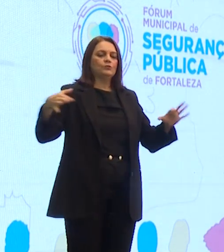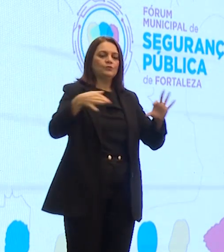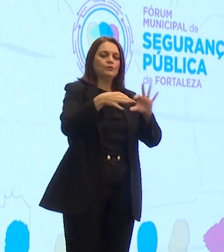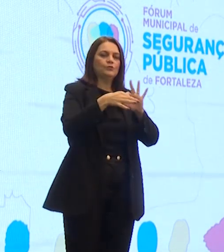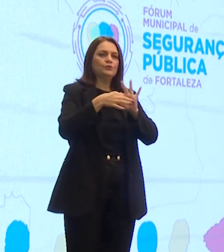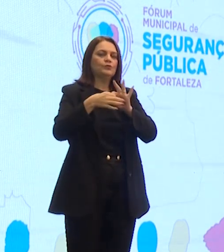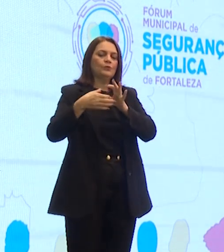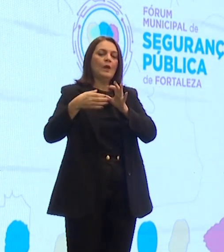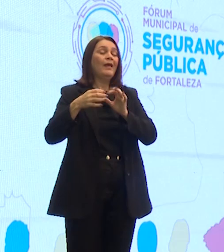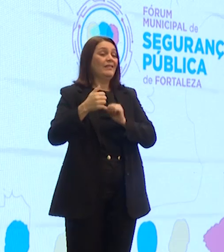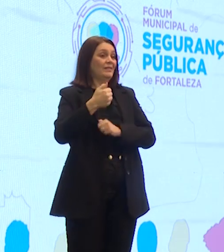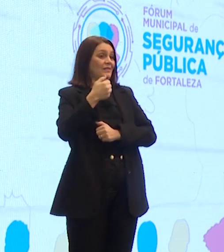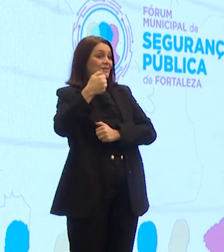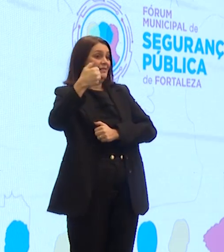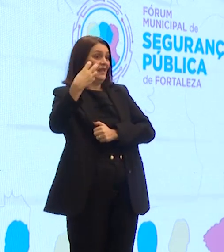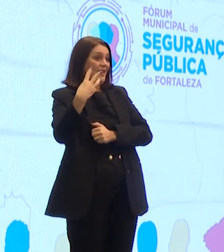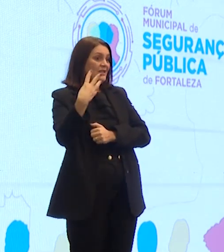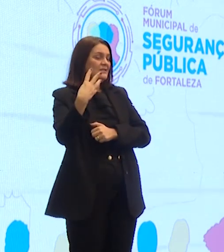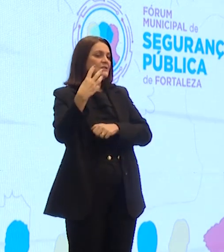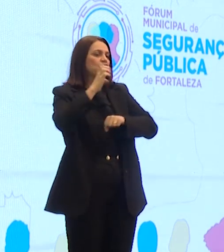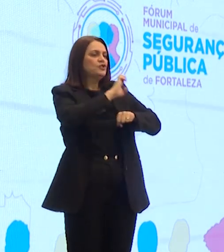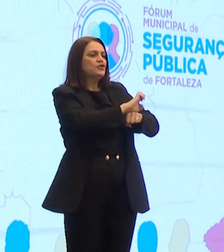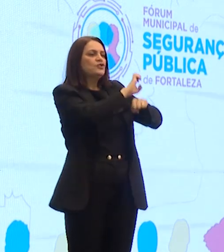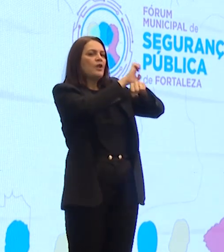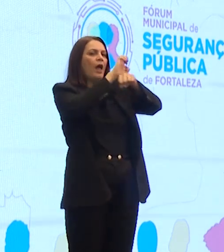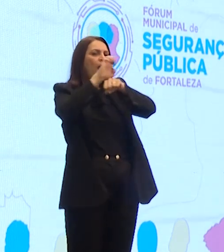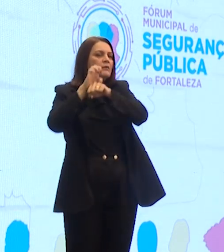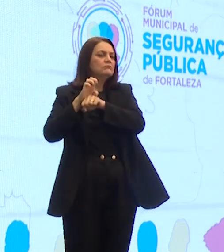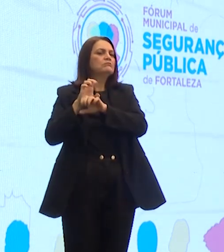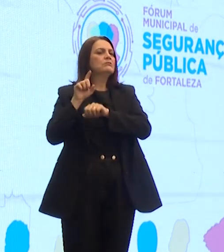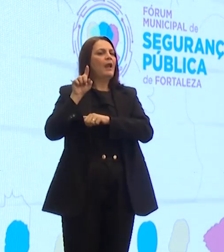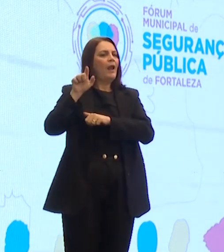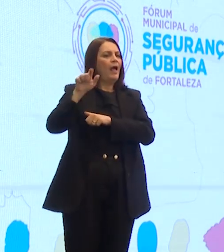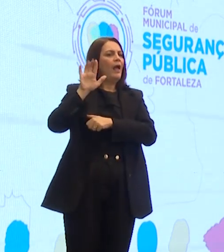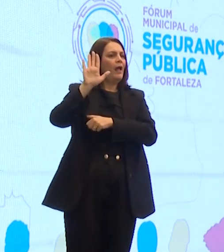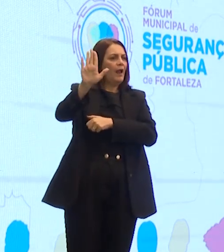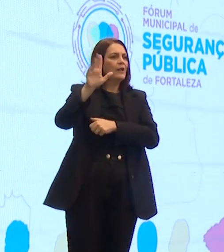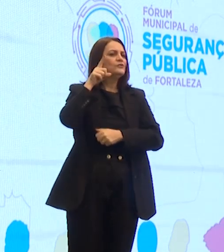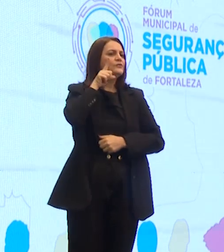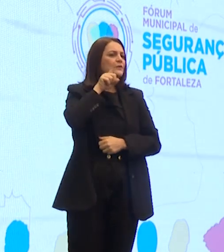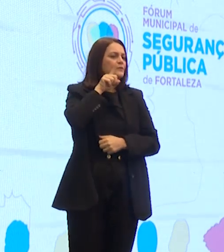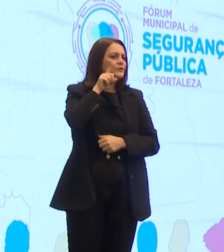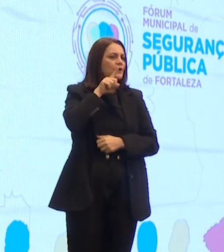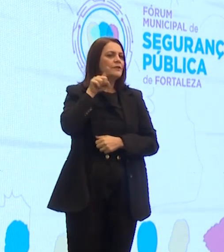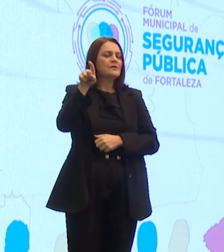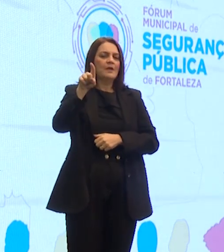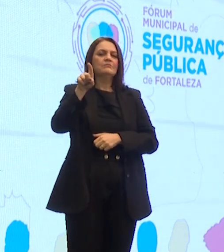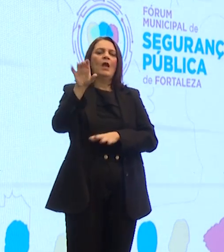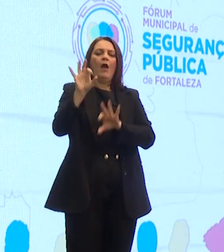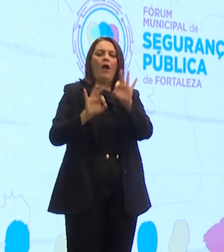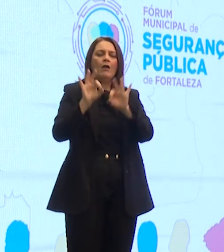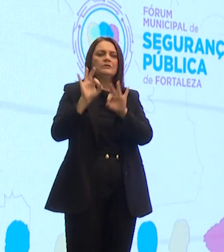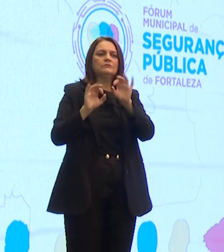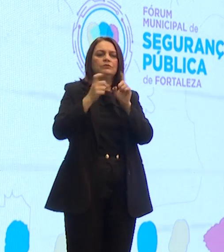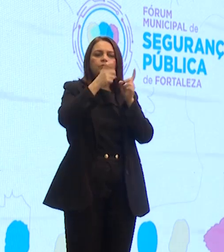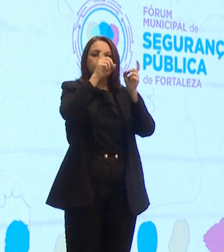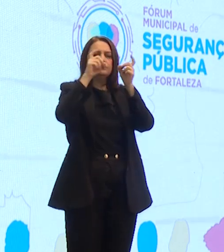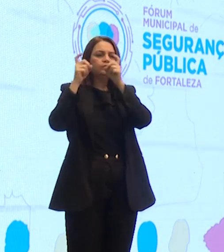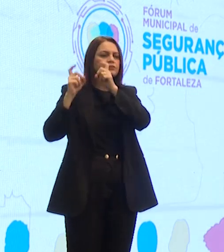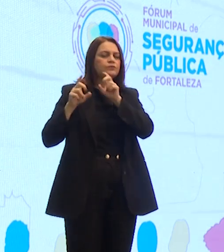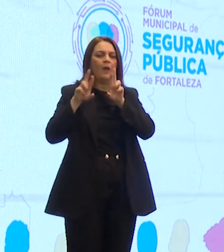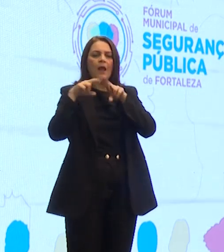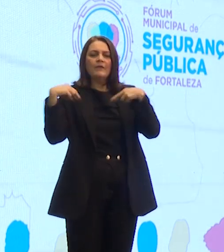13 estados, basicamente do leste dos Estados Unidos, fazem a Convenção da Filadélfia,